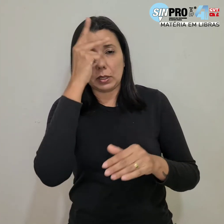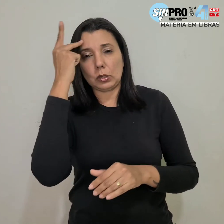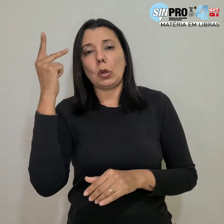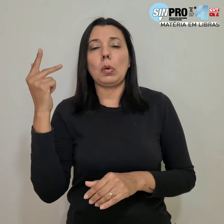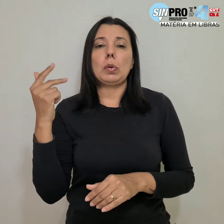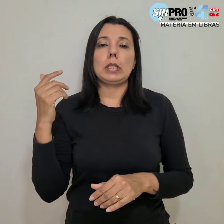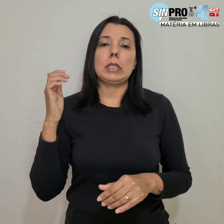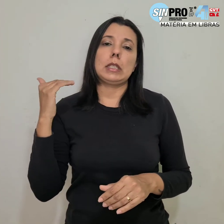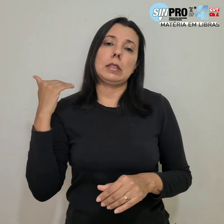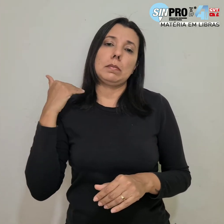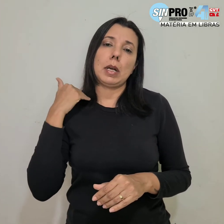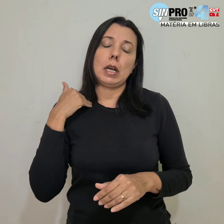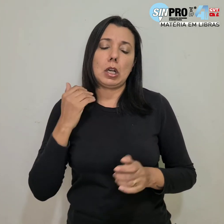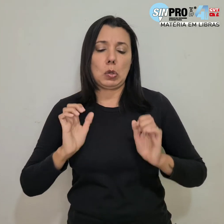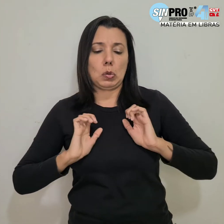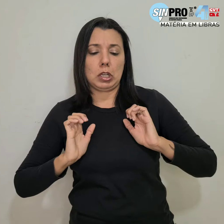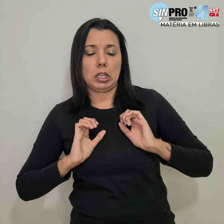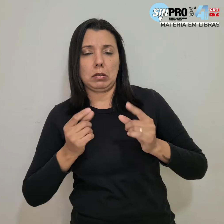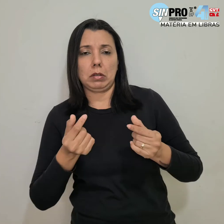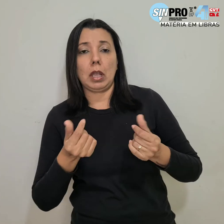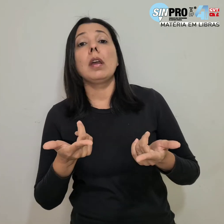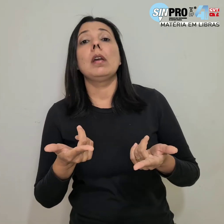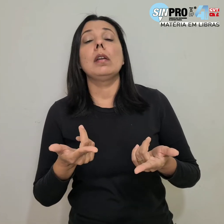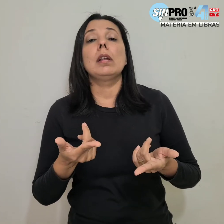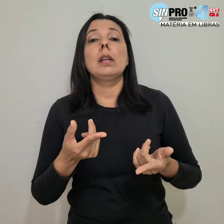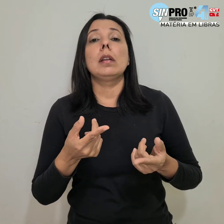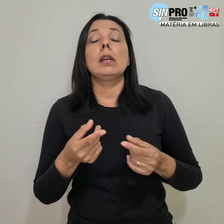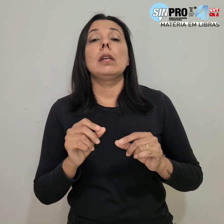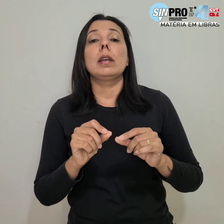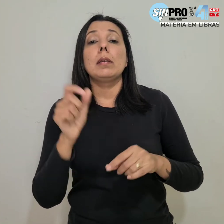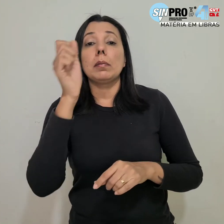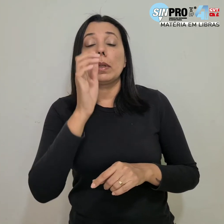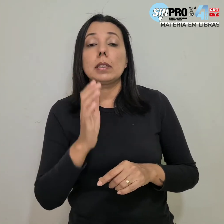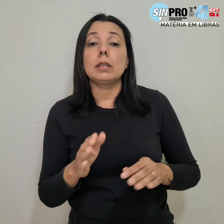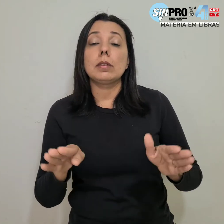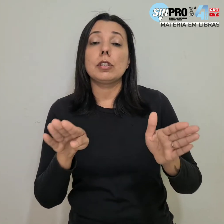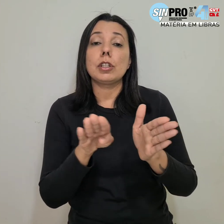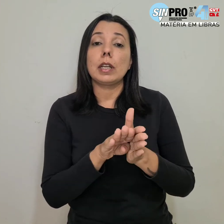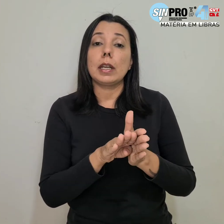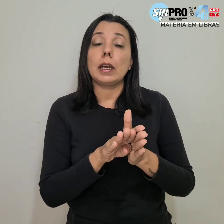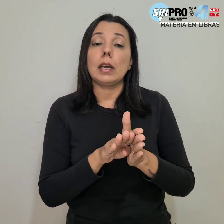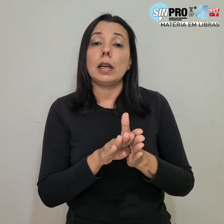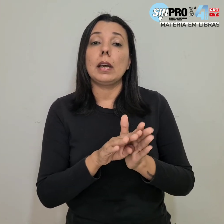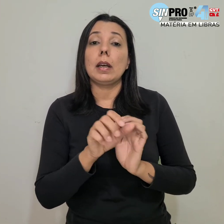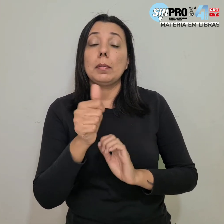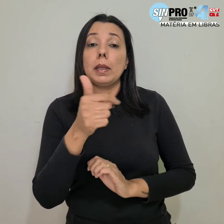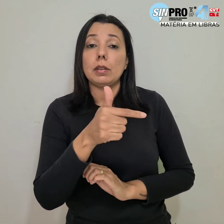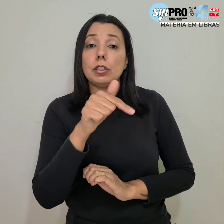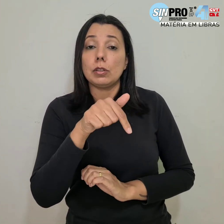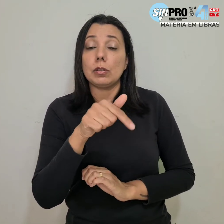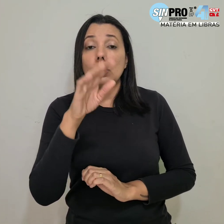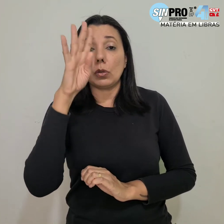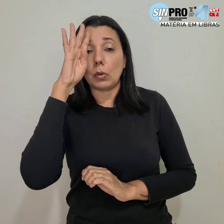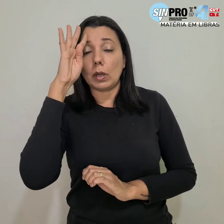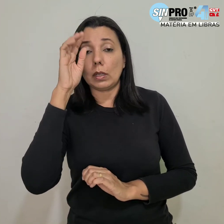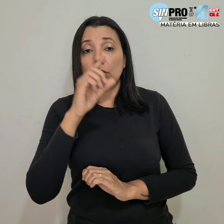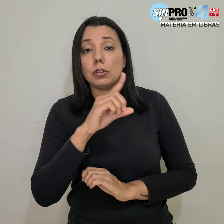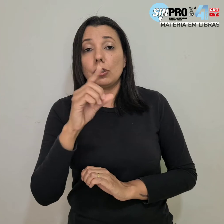banqueiros e investidores levou o Brasil a chegar, no meio-dia desta quarta-feira, 12 de